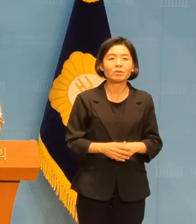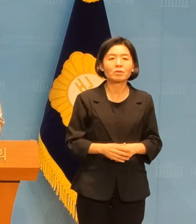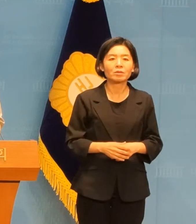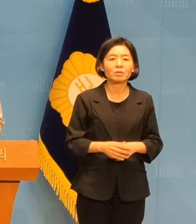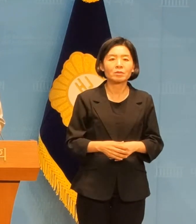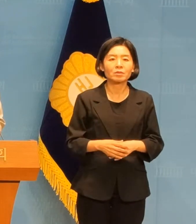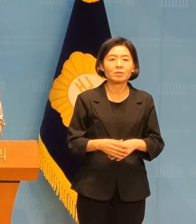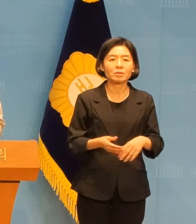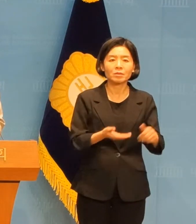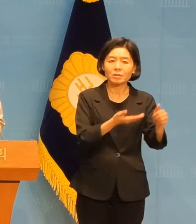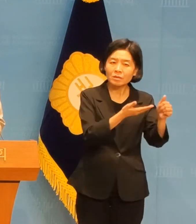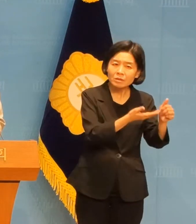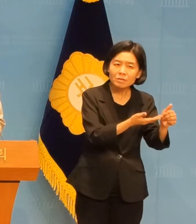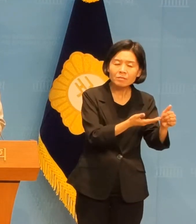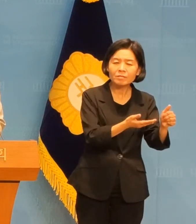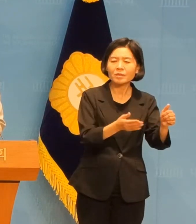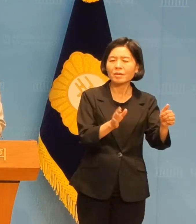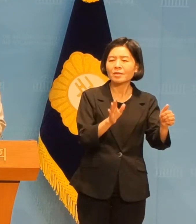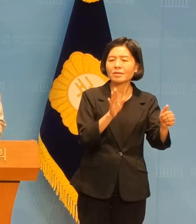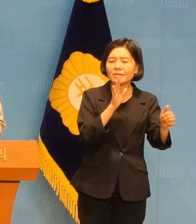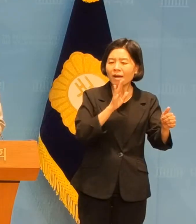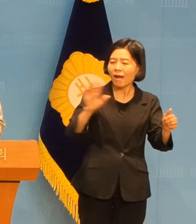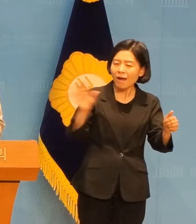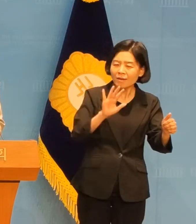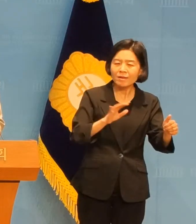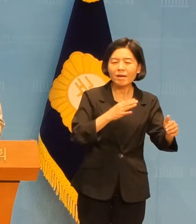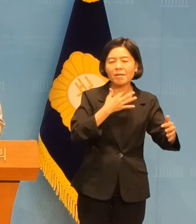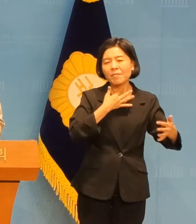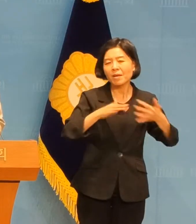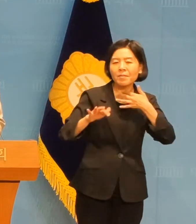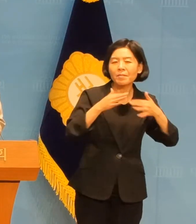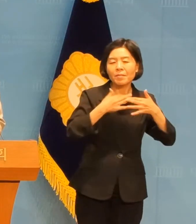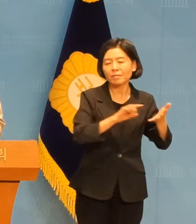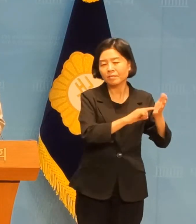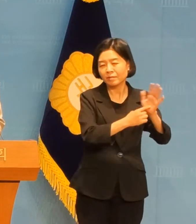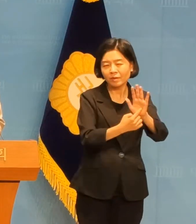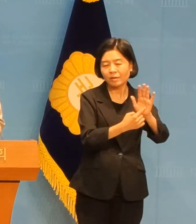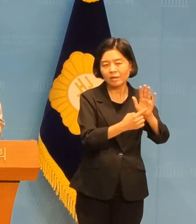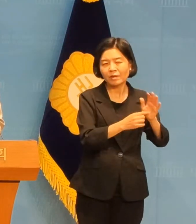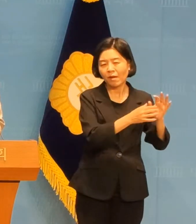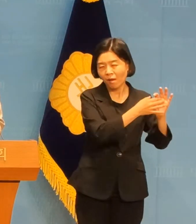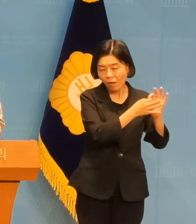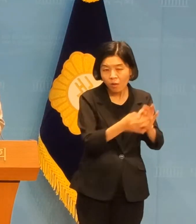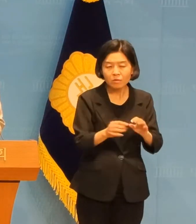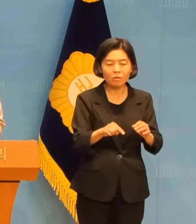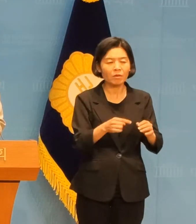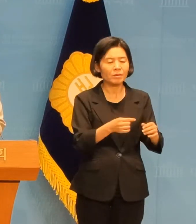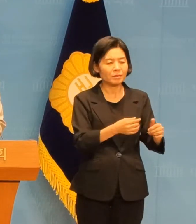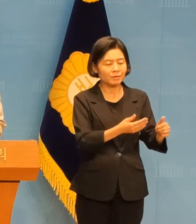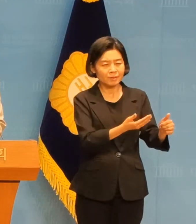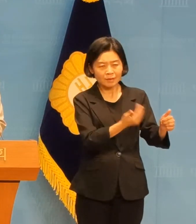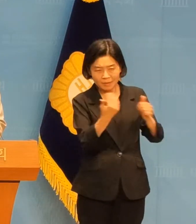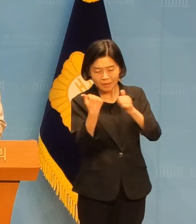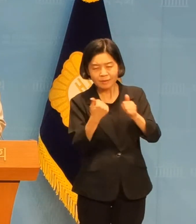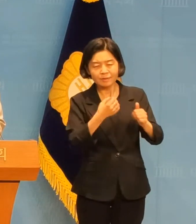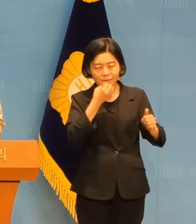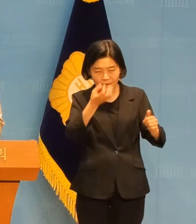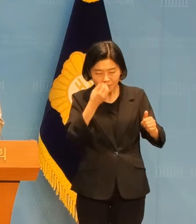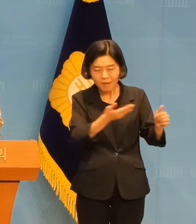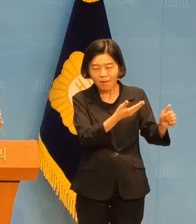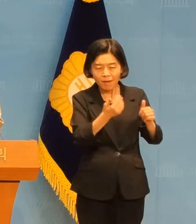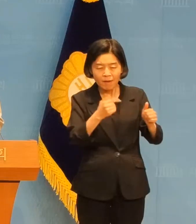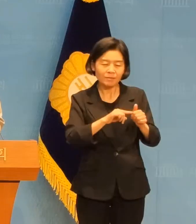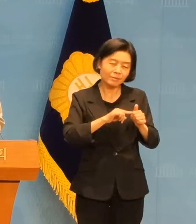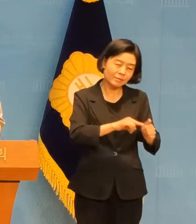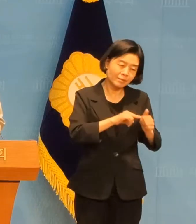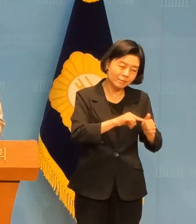고인이 사실이 아니라고 몇 번 부인해도 계속 자백 진술을 강요하고